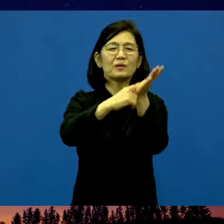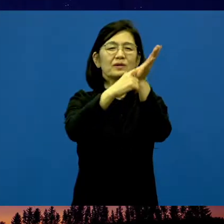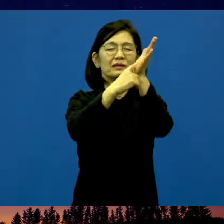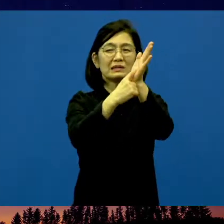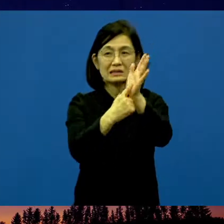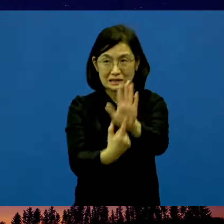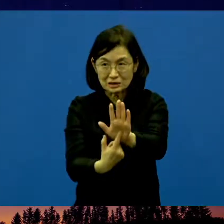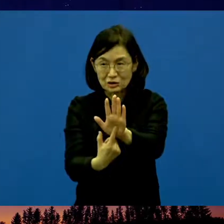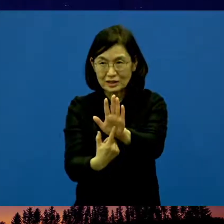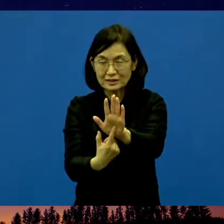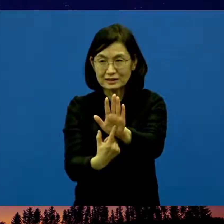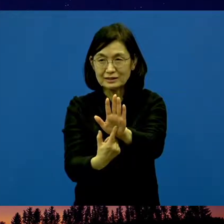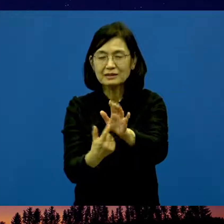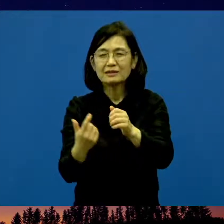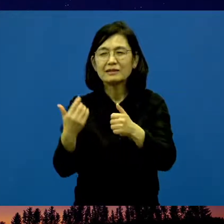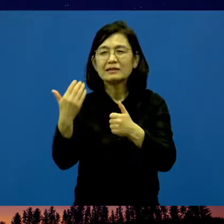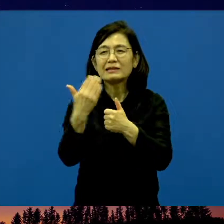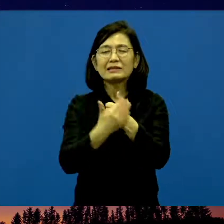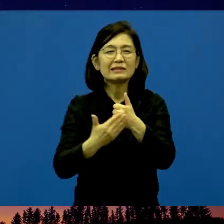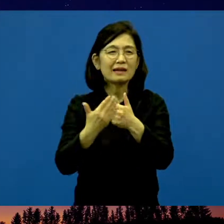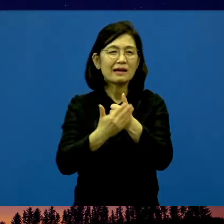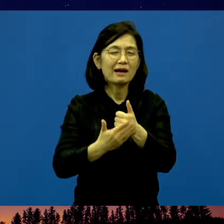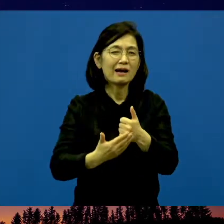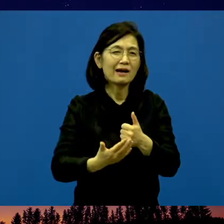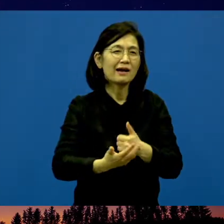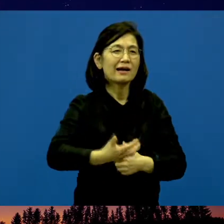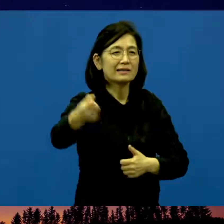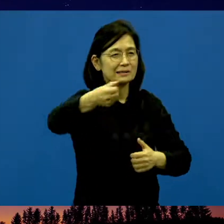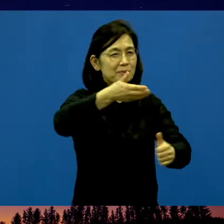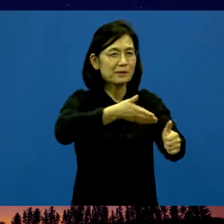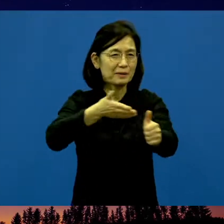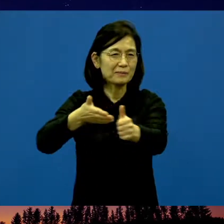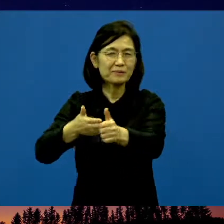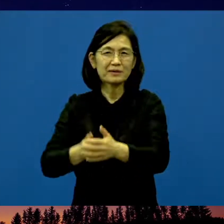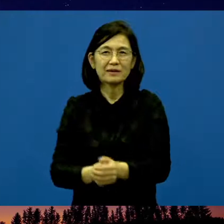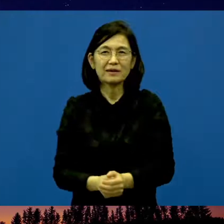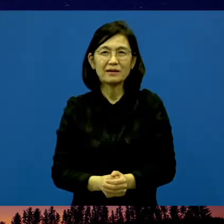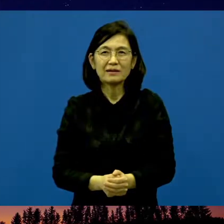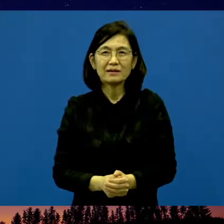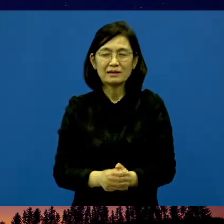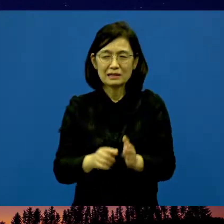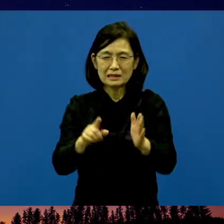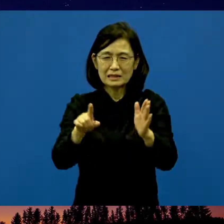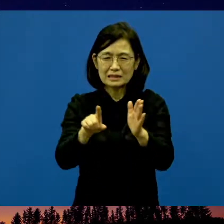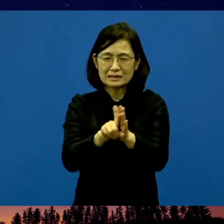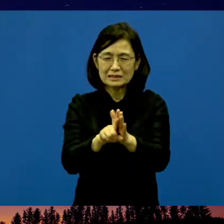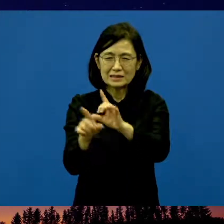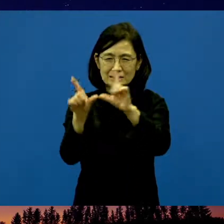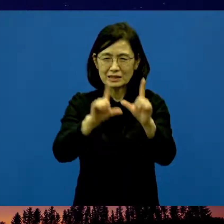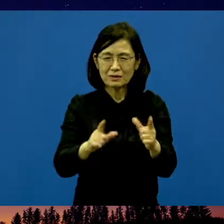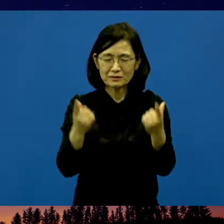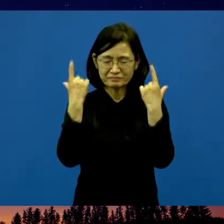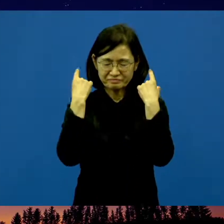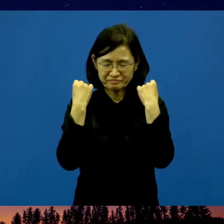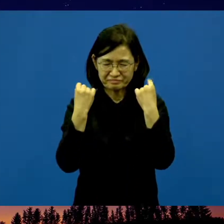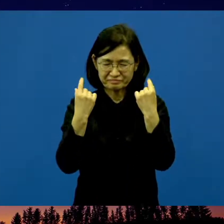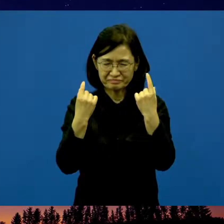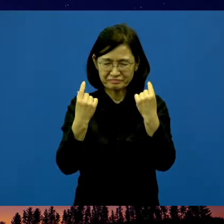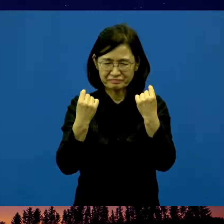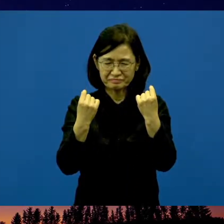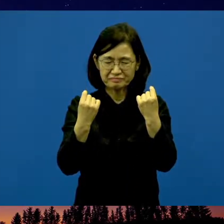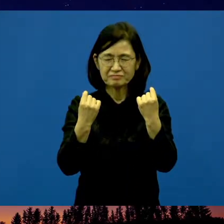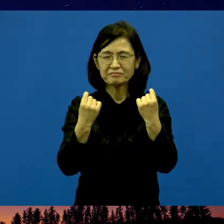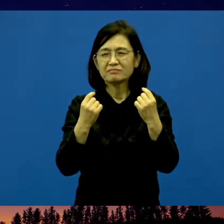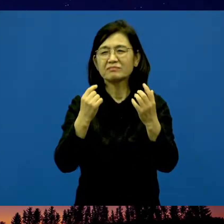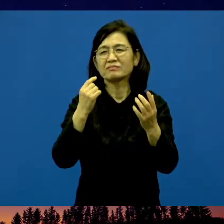돋보이는 그런 은혜가 여러분들이 있게 되기를 축원합니다. 신앙은 늘 제자리 걸음이나 해적 목마같이 뱅글뱅글 도는 삶이 아니라는